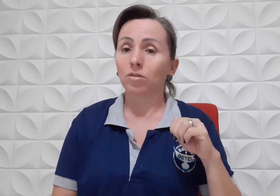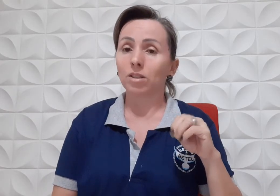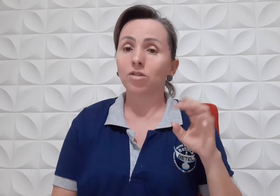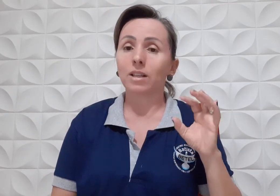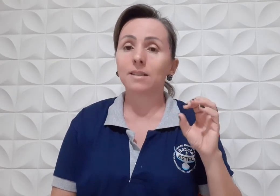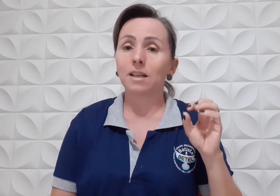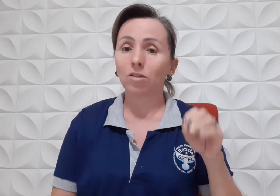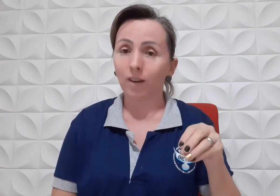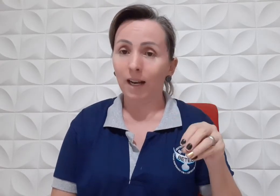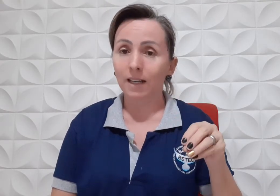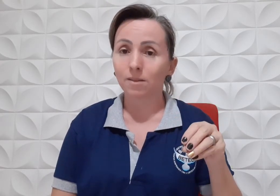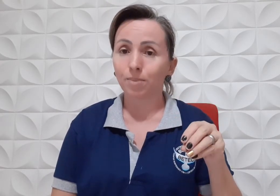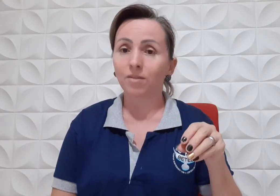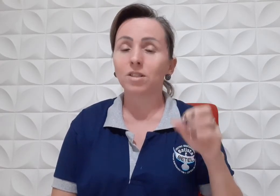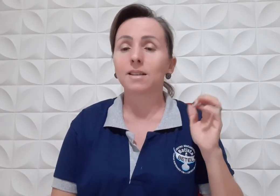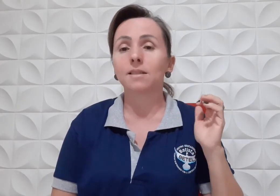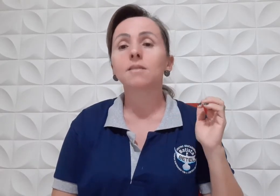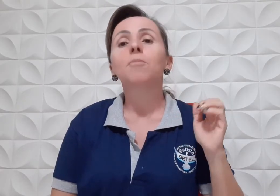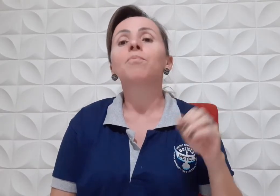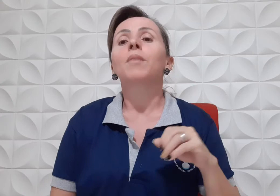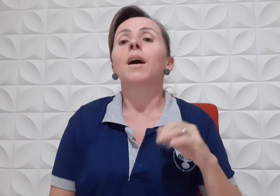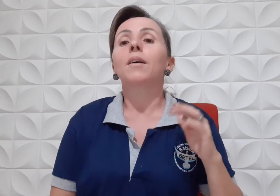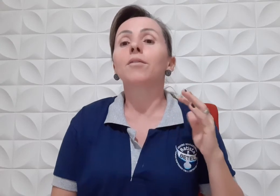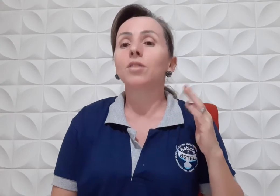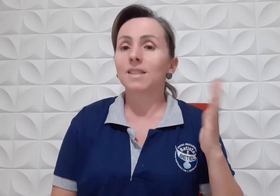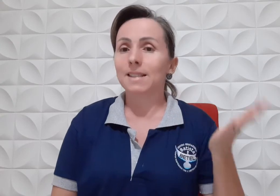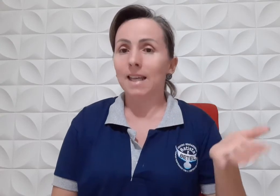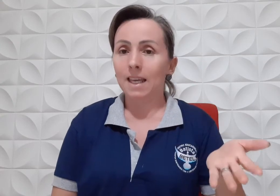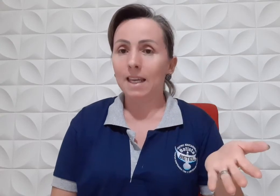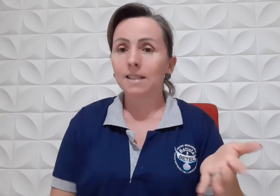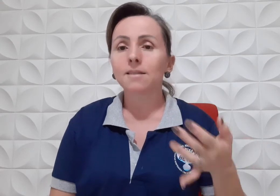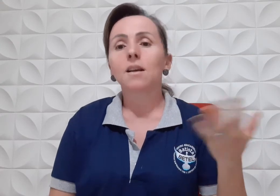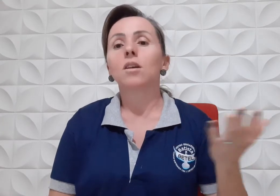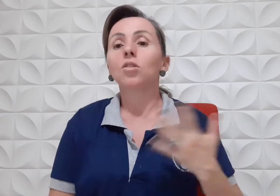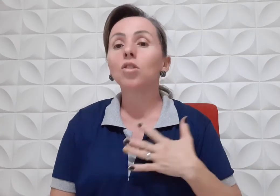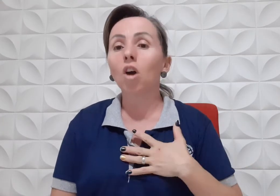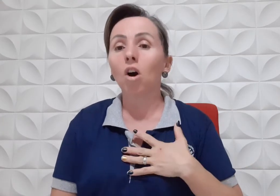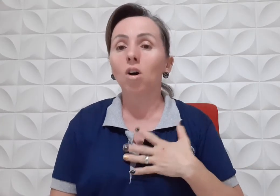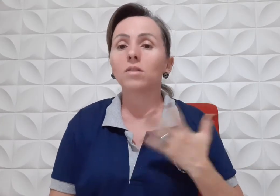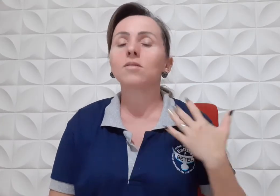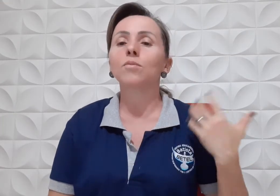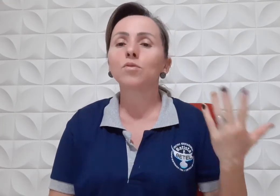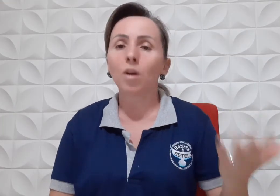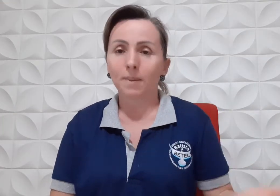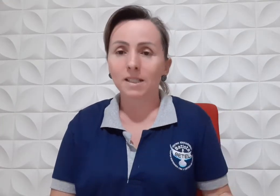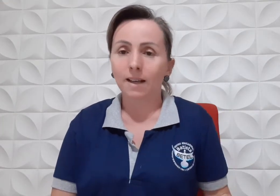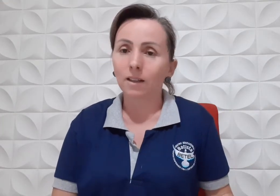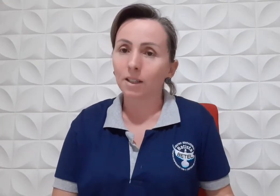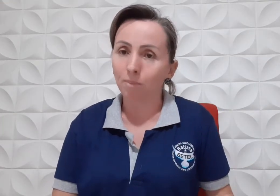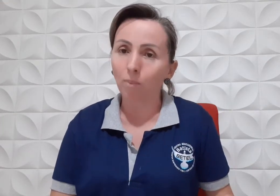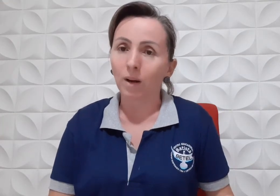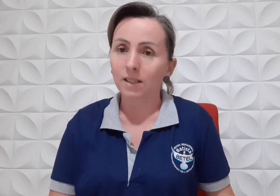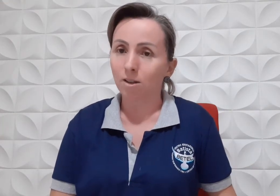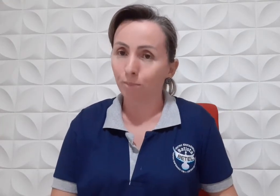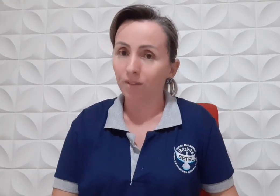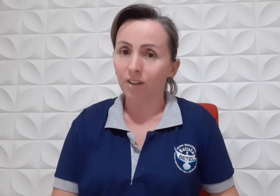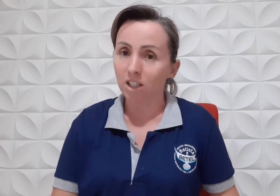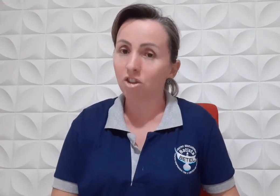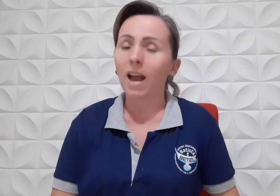aulinhas. Já cansei de falar isso para vocês. Vocês, nós somos uma parcela da população